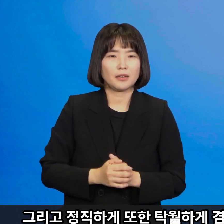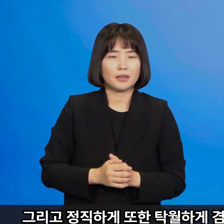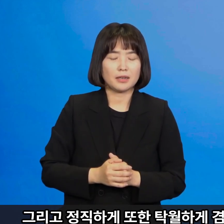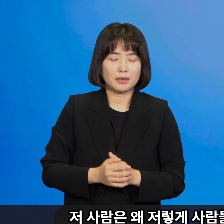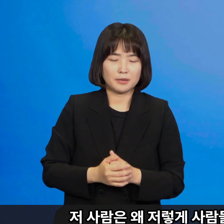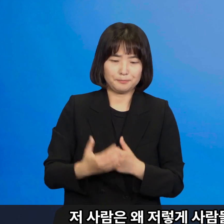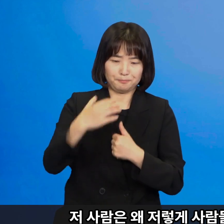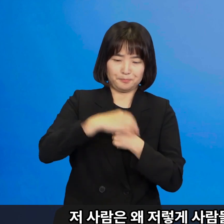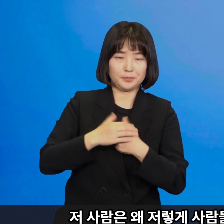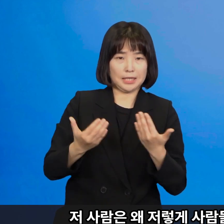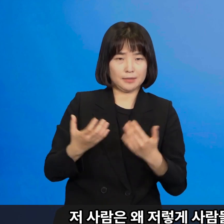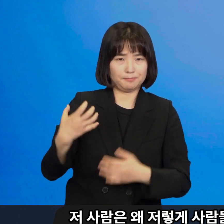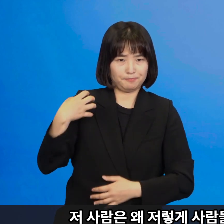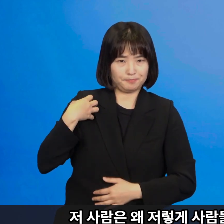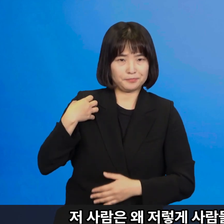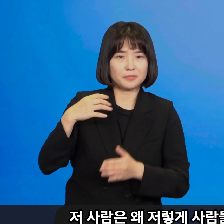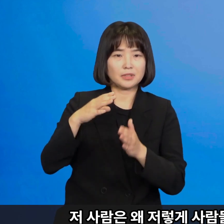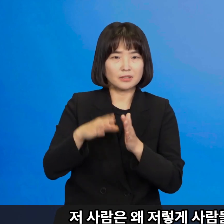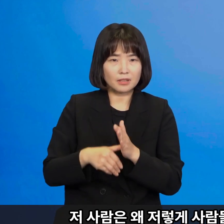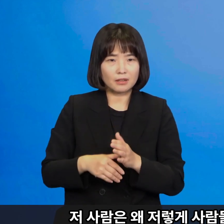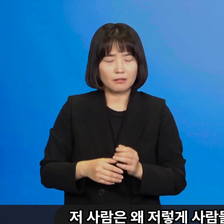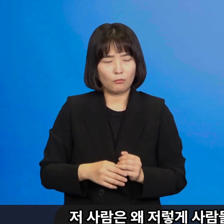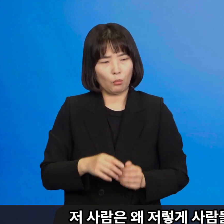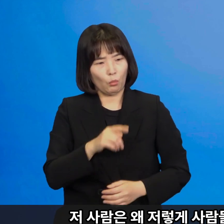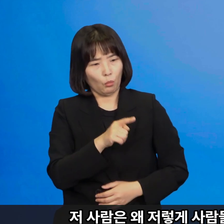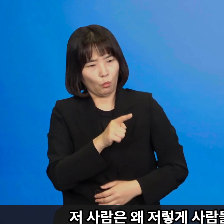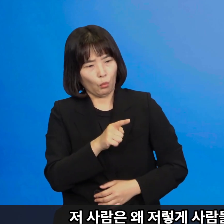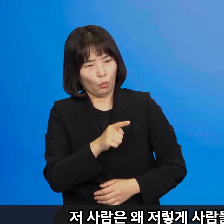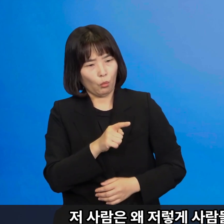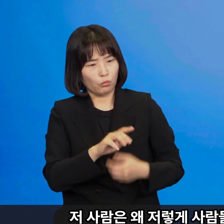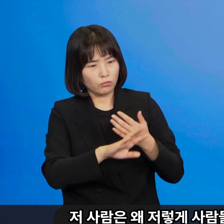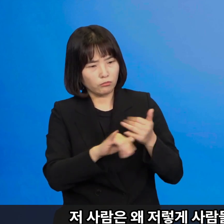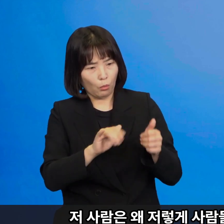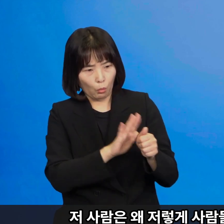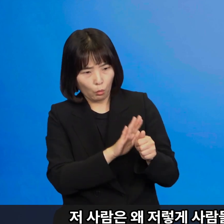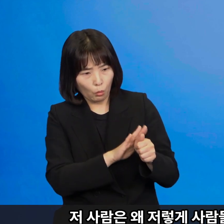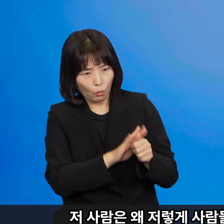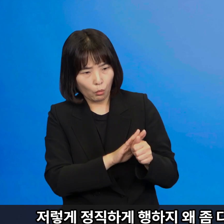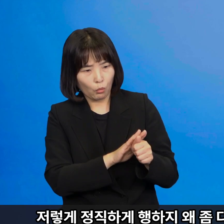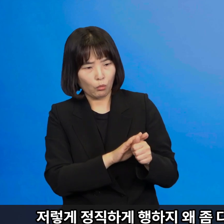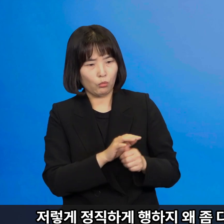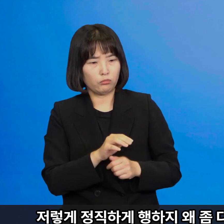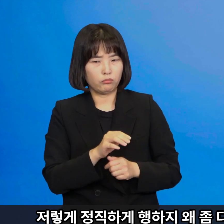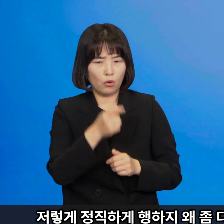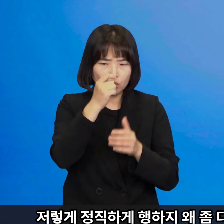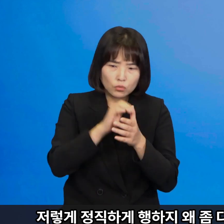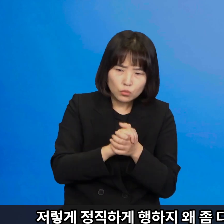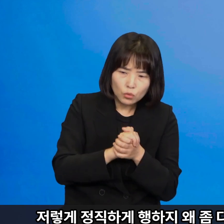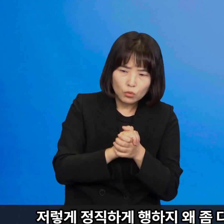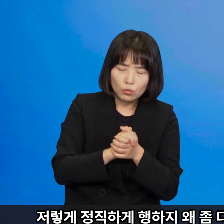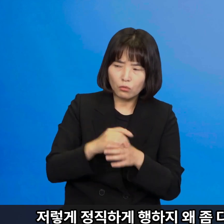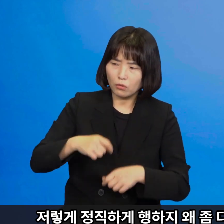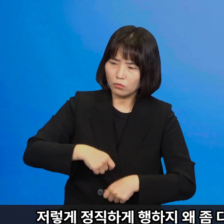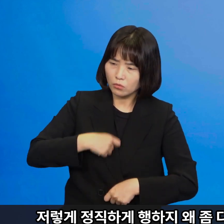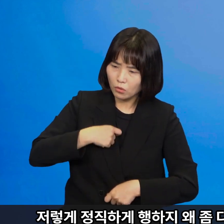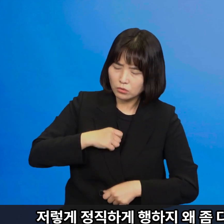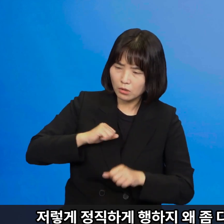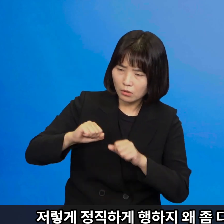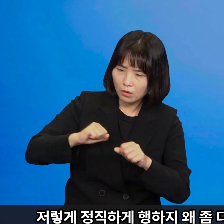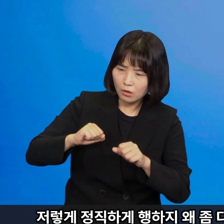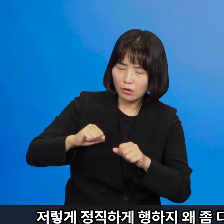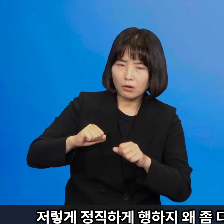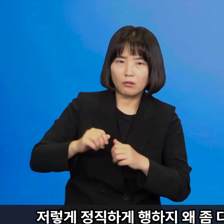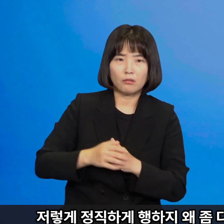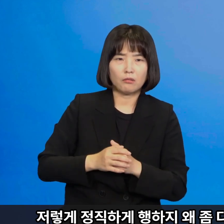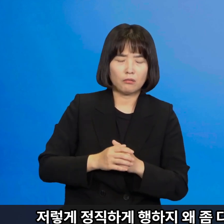사람들은요, 저 사람은 왜 저렇게 사람들을 돕지? 왜 저렇게 기도하지? 저렇게 정직하게 행하지? 왜 좀 다른